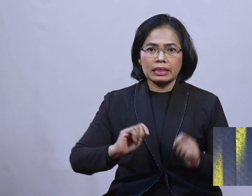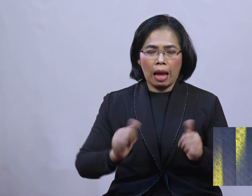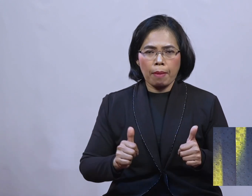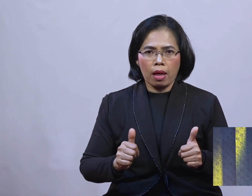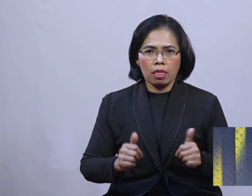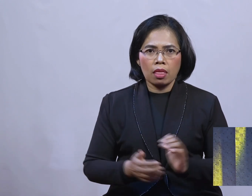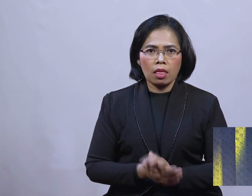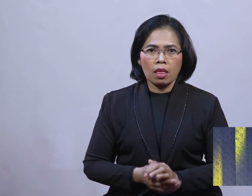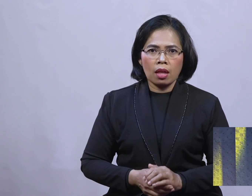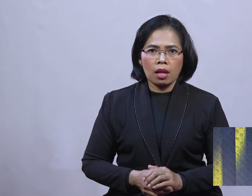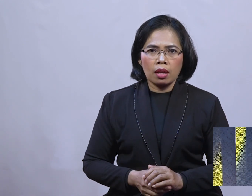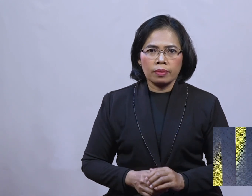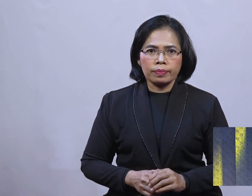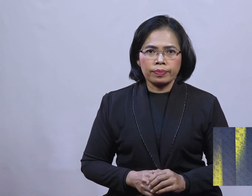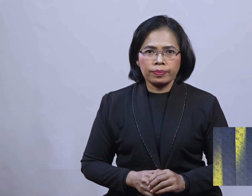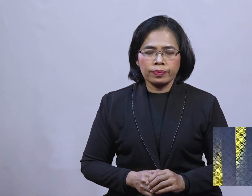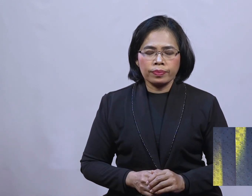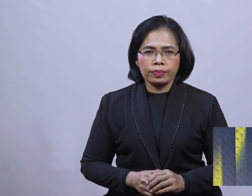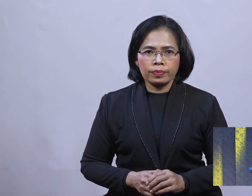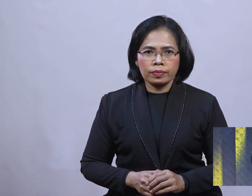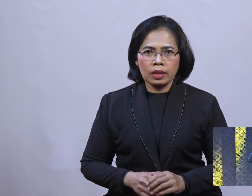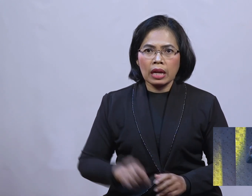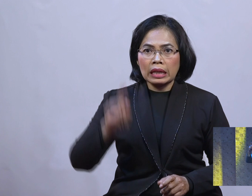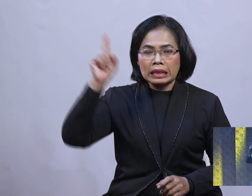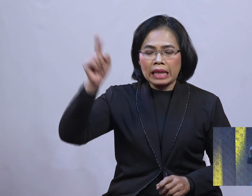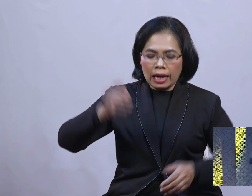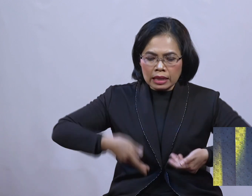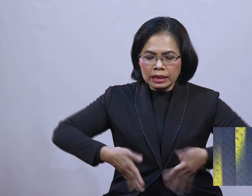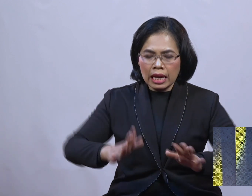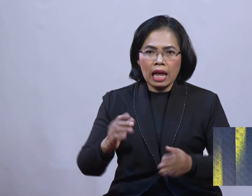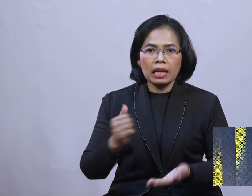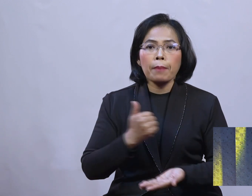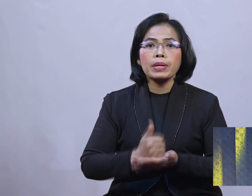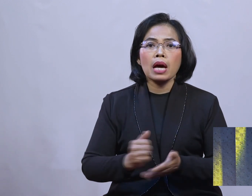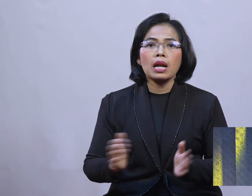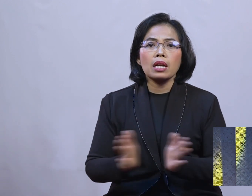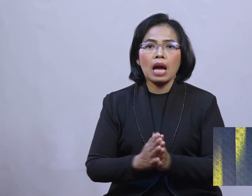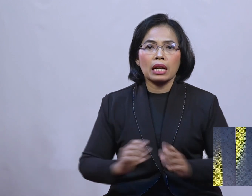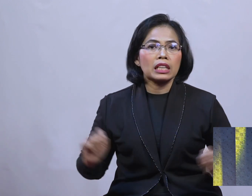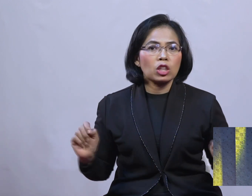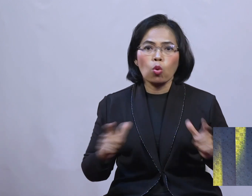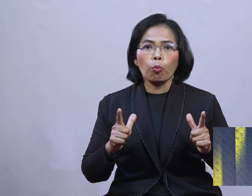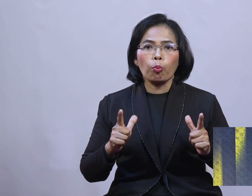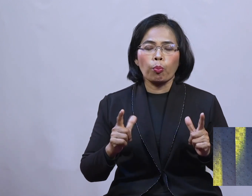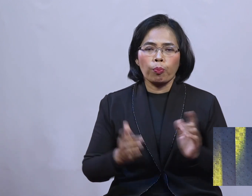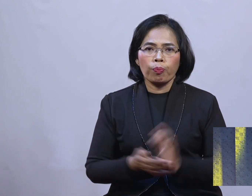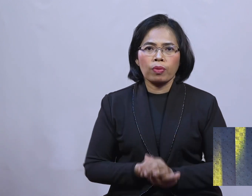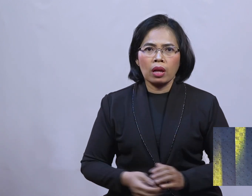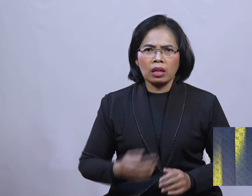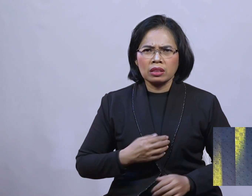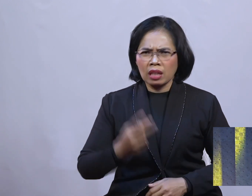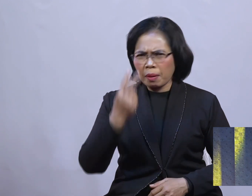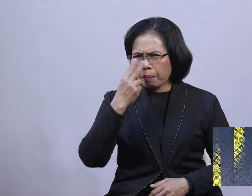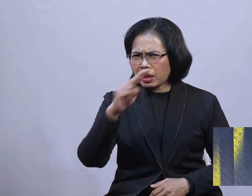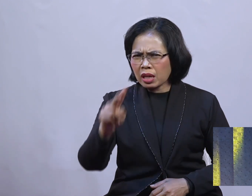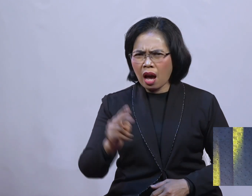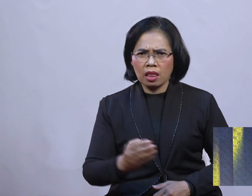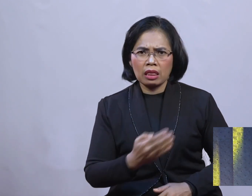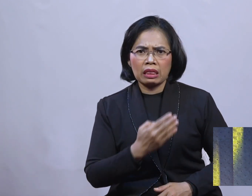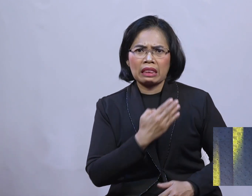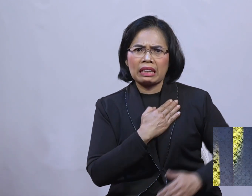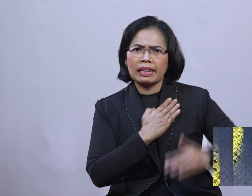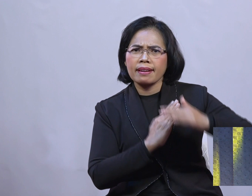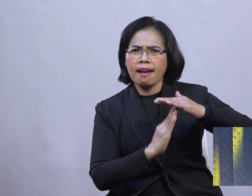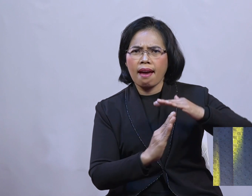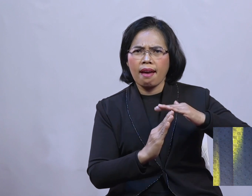Tuhan Hai Radial jalan kebenaran dan hidup tapi kalau saya melihat saling Saya melihat kerendahan hati